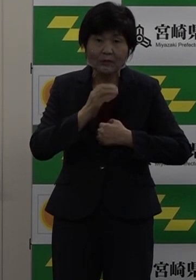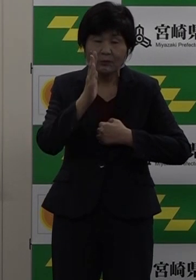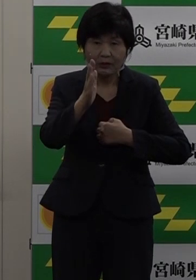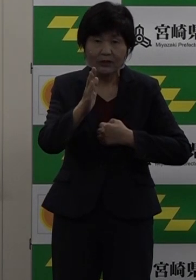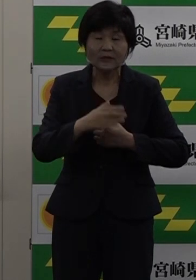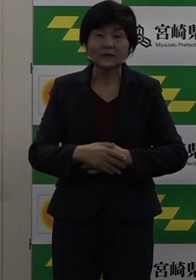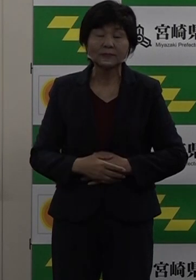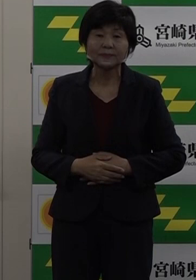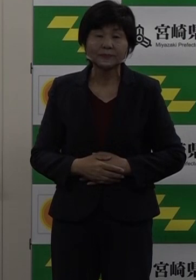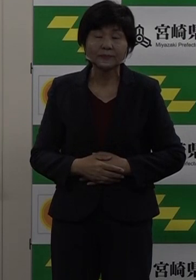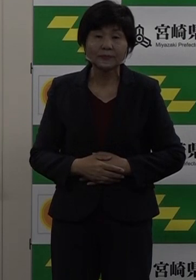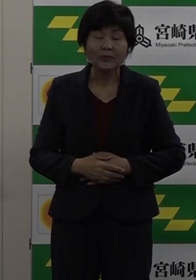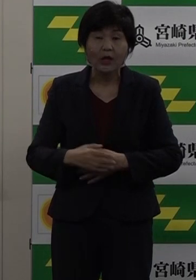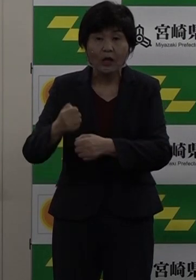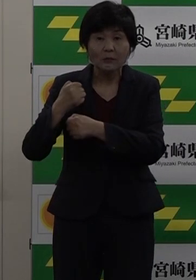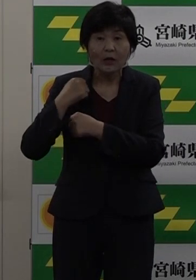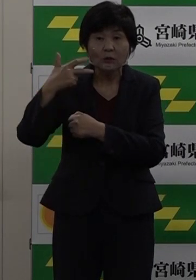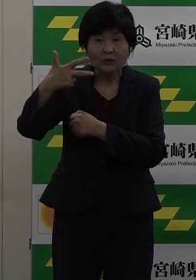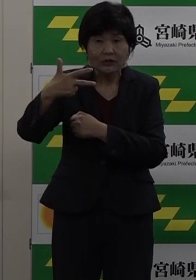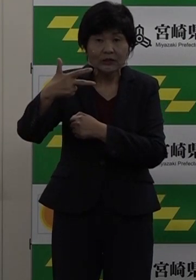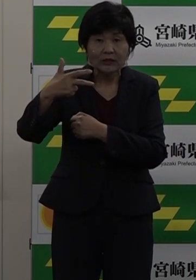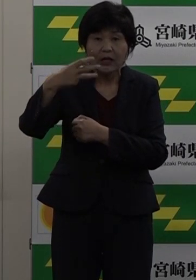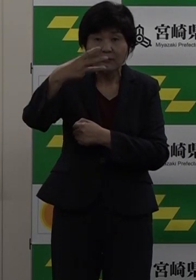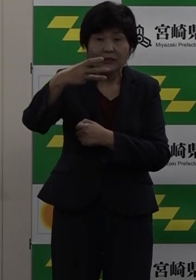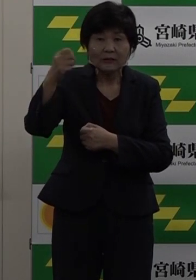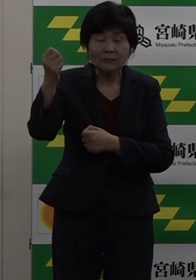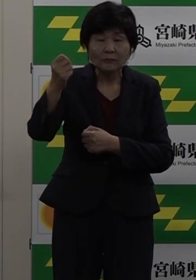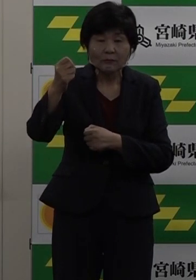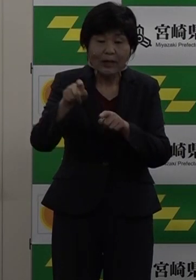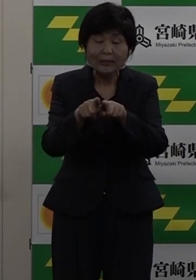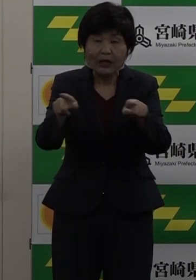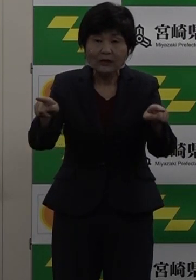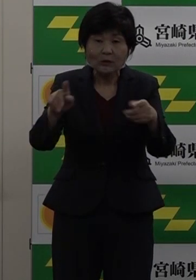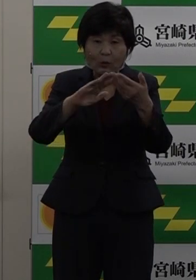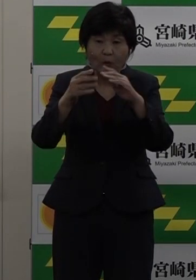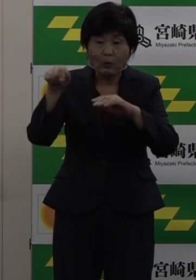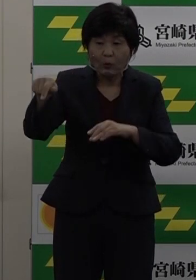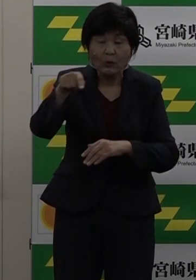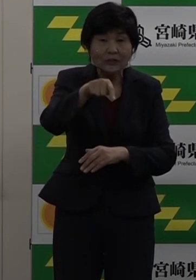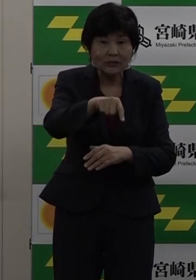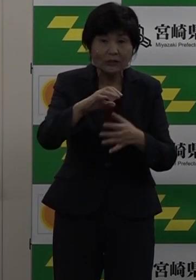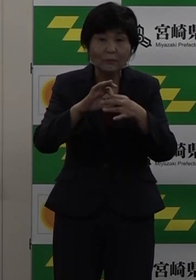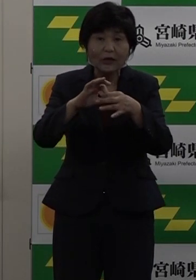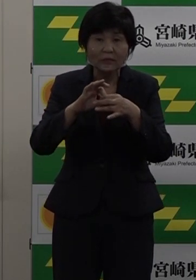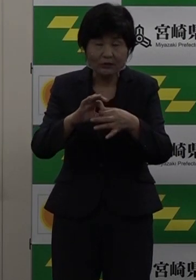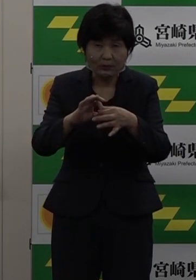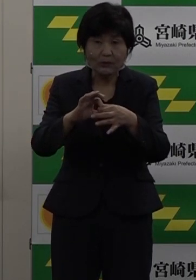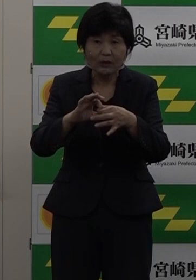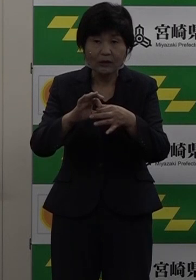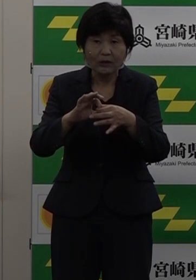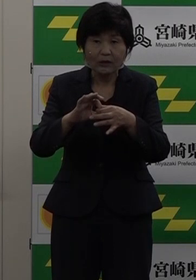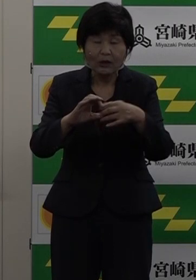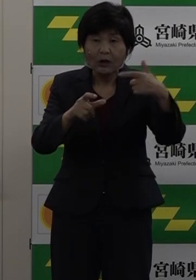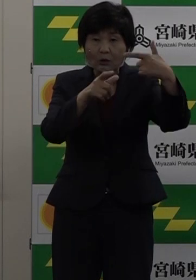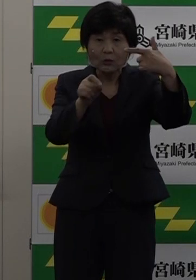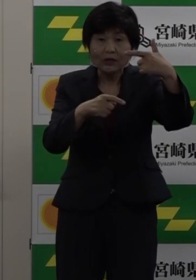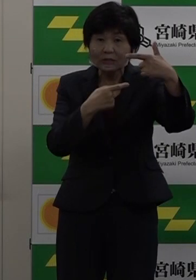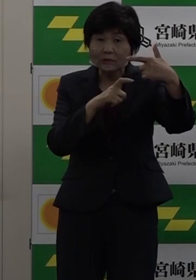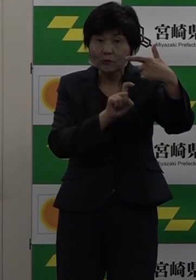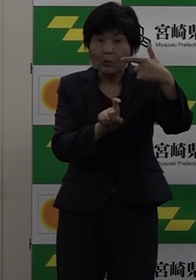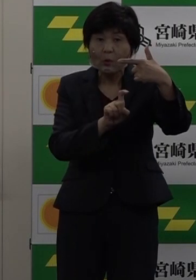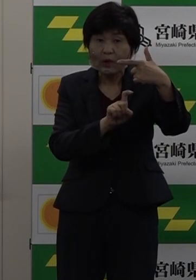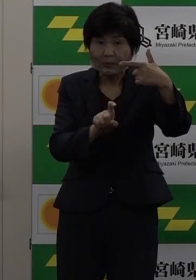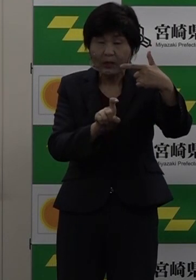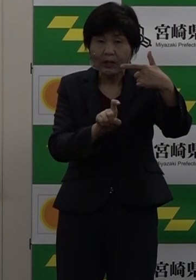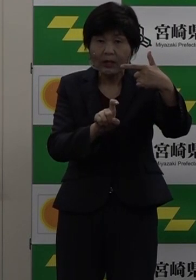い、都城市三股町につきましては引き続きこの10日までの営業